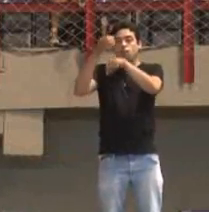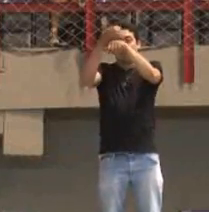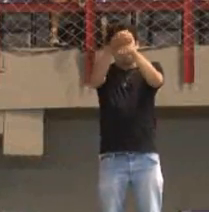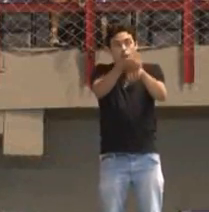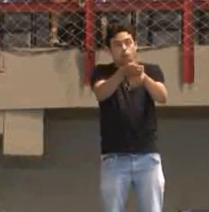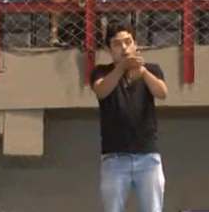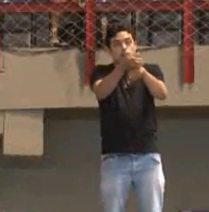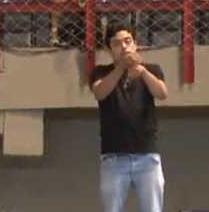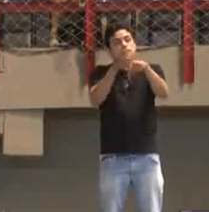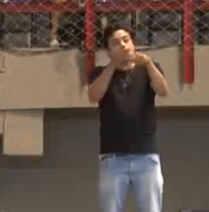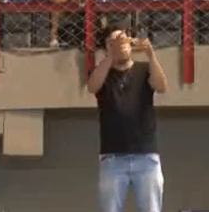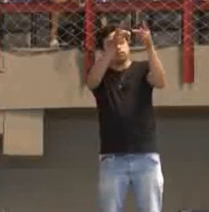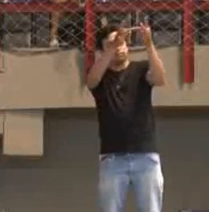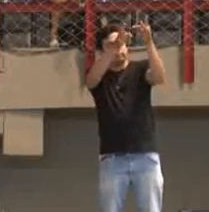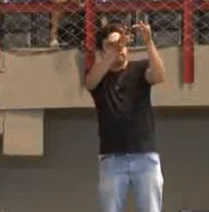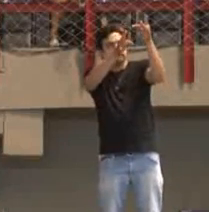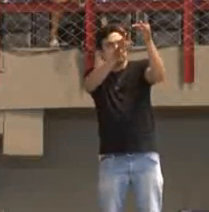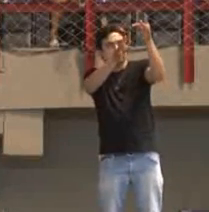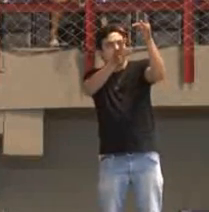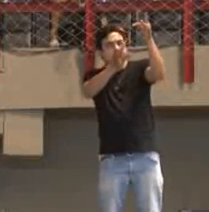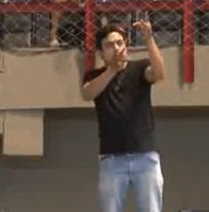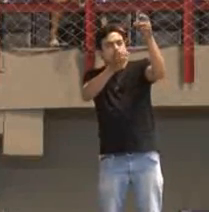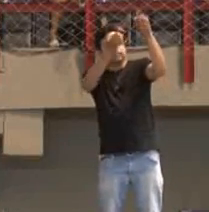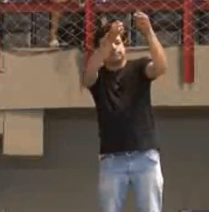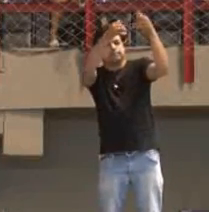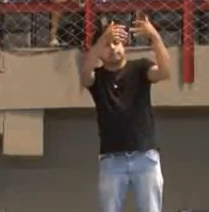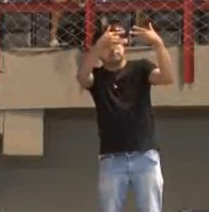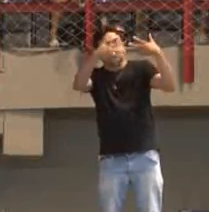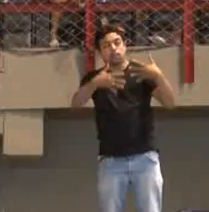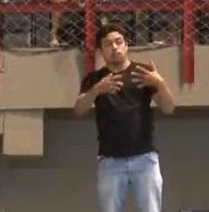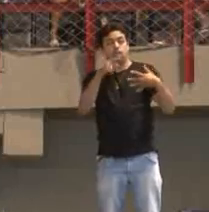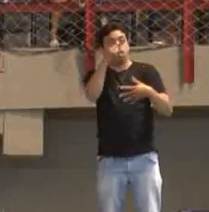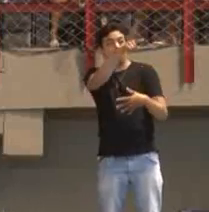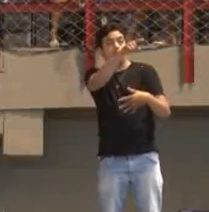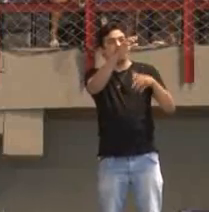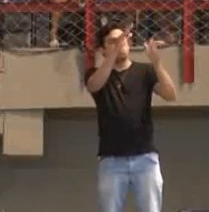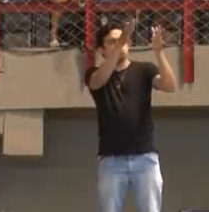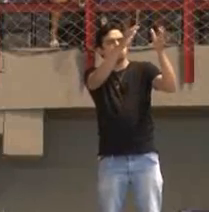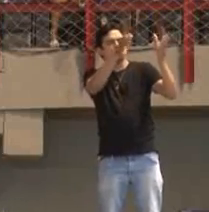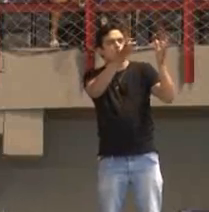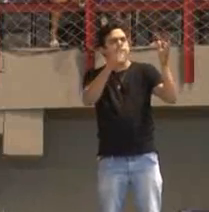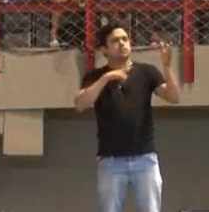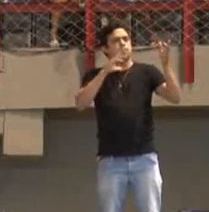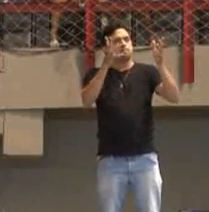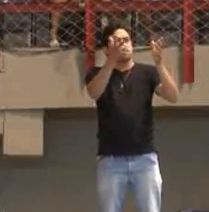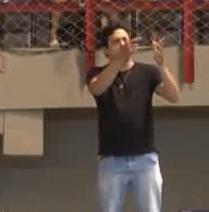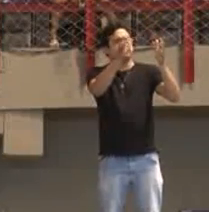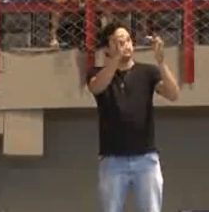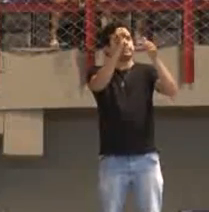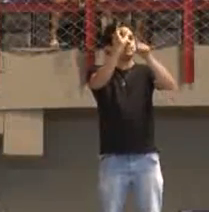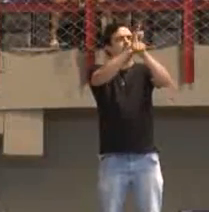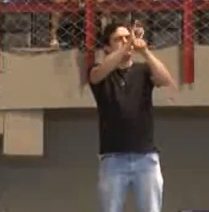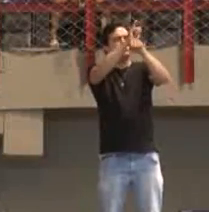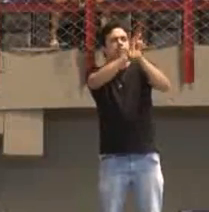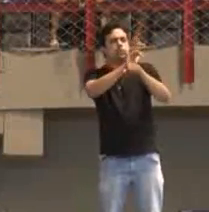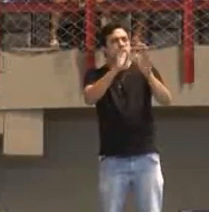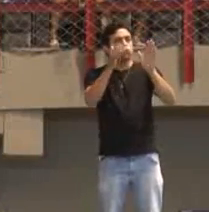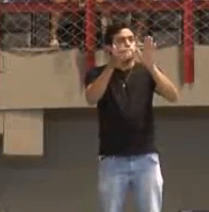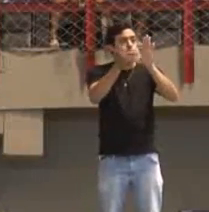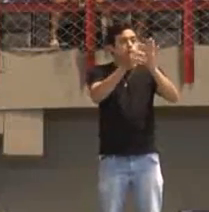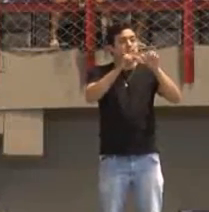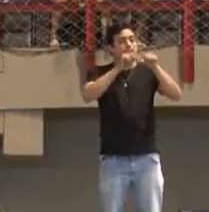e fica descrevendo a taça. Esta em áureos relevos trabalhada, toda